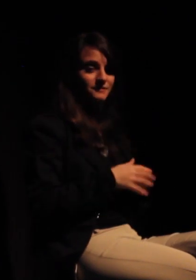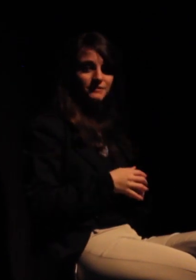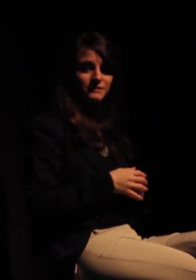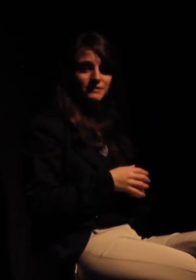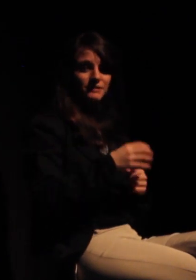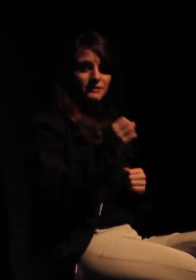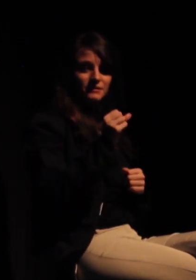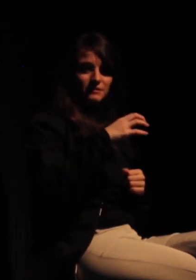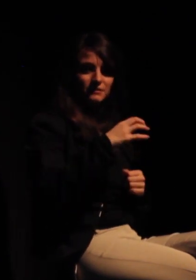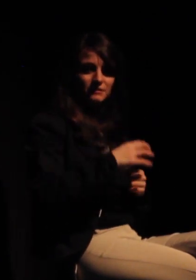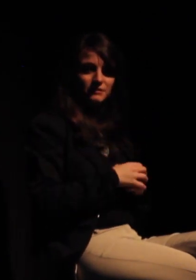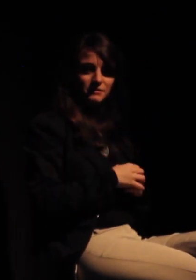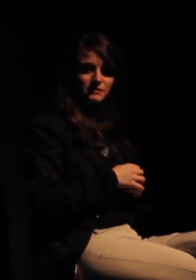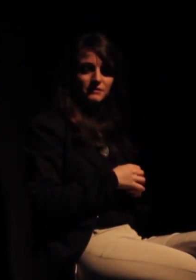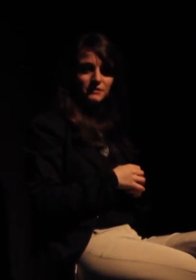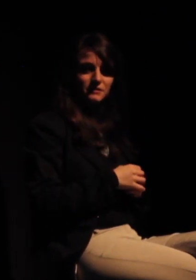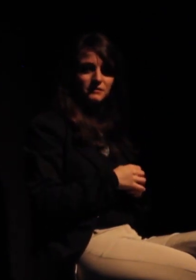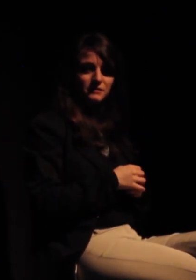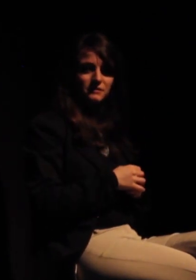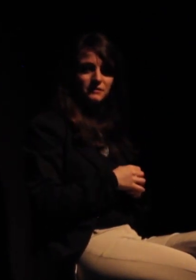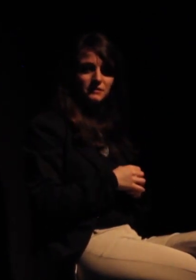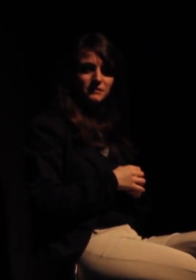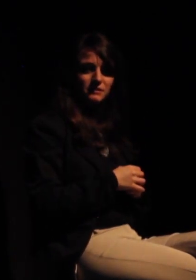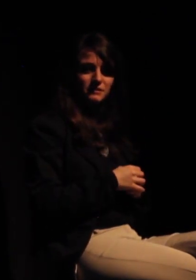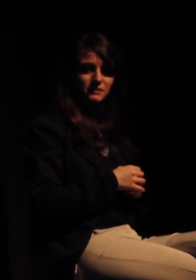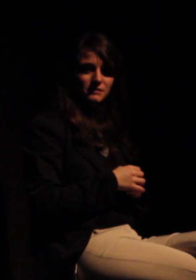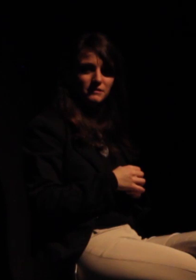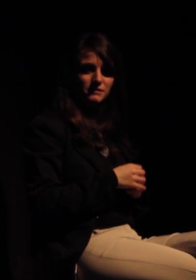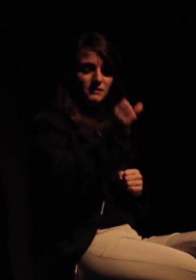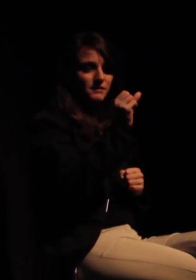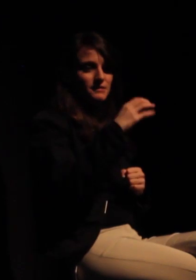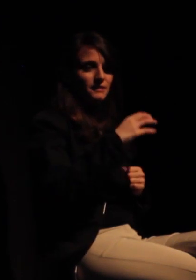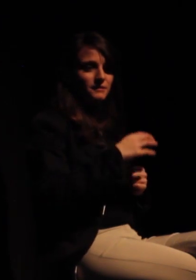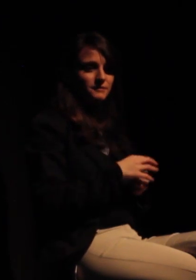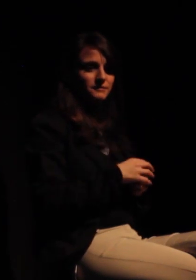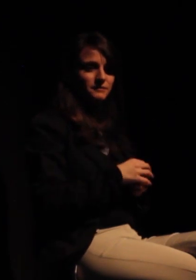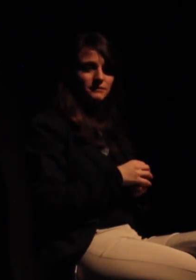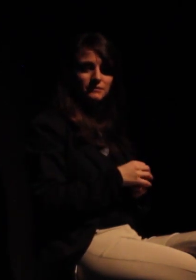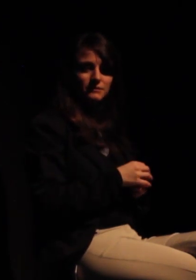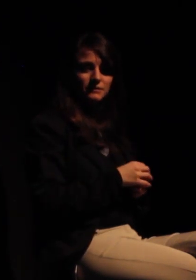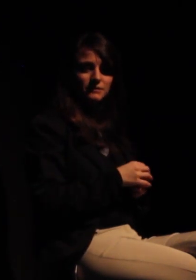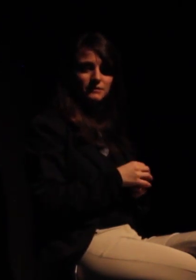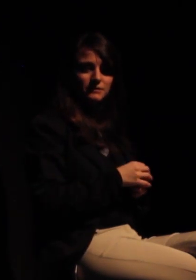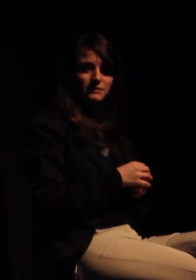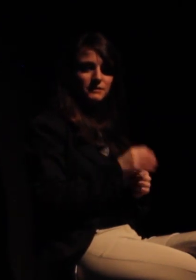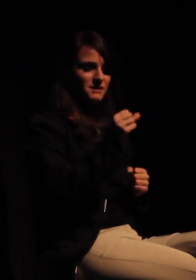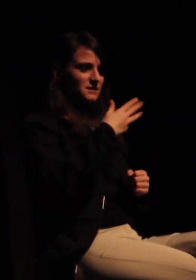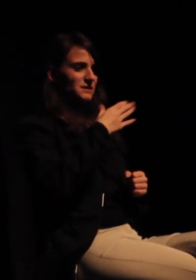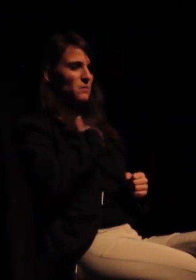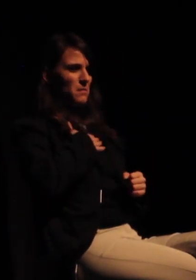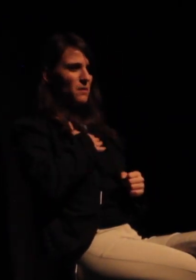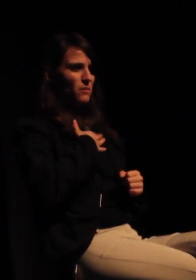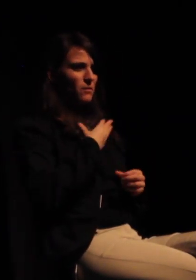direto no 6C, pegou a passagem dele e falou, o seu é qual? Eu falei, 6C. Não pode ser, 6C é o meu,